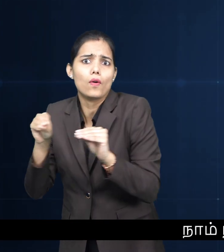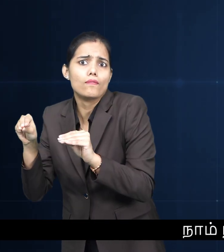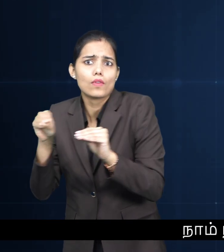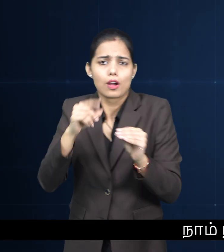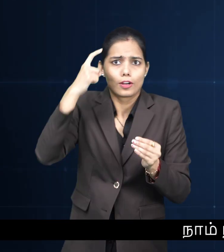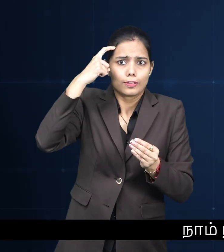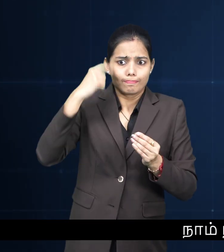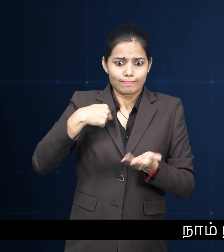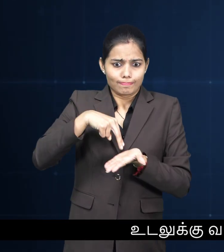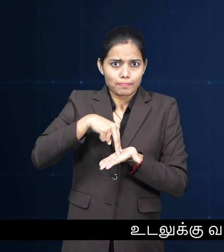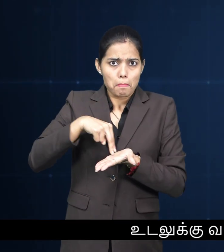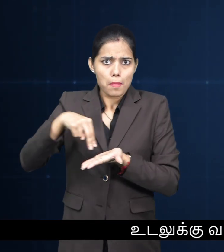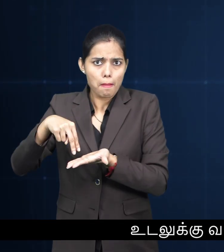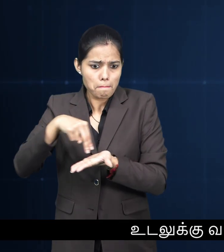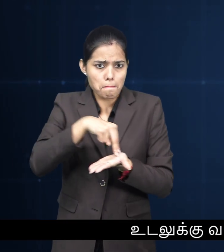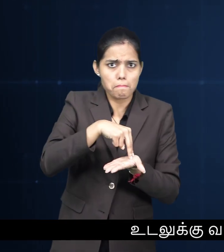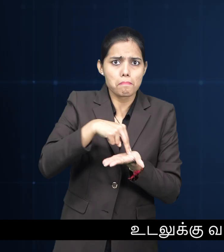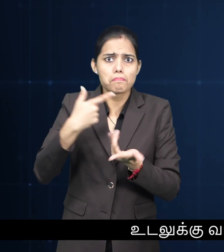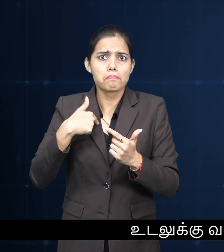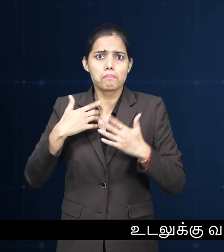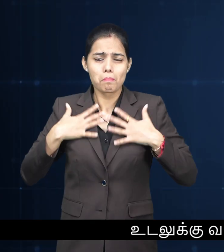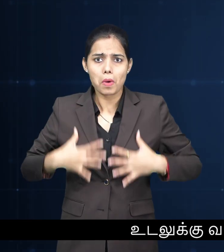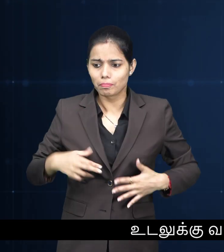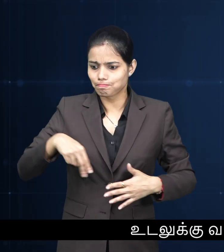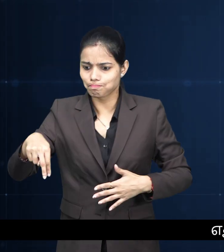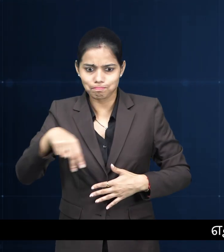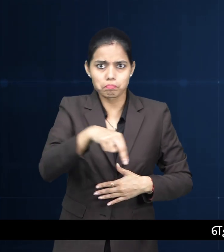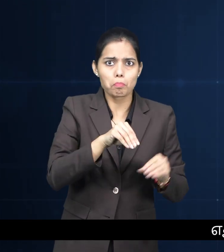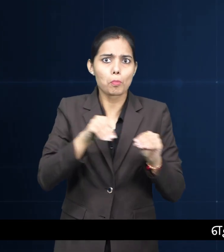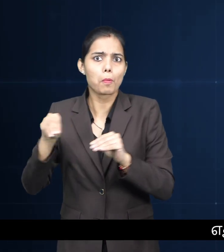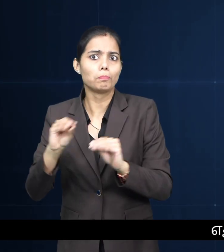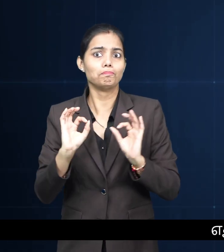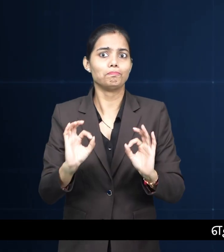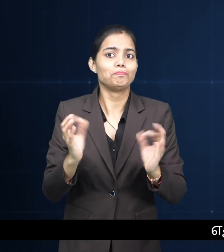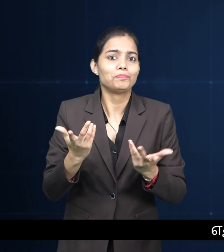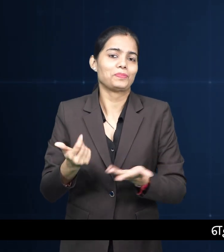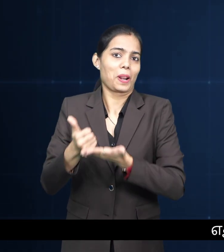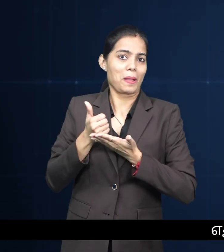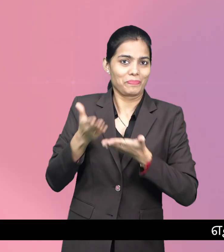நகரவும் நிற்கவும் நமது உடலுக்கு வடிவத்தை கொடுக்கவும் எது உதவுகிறது?